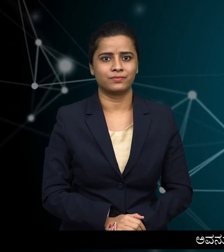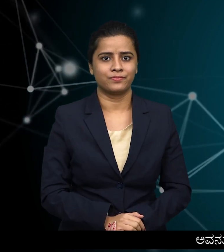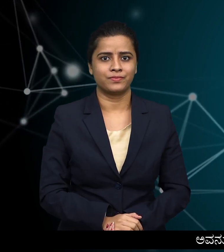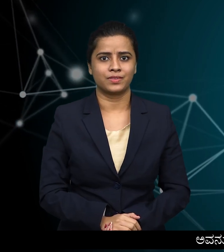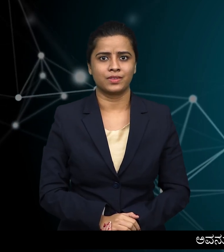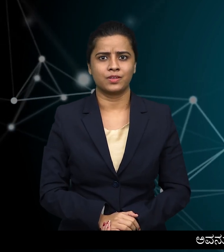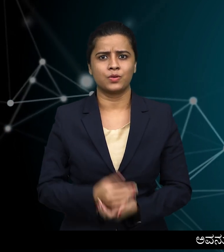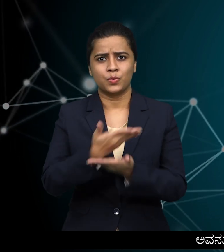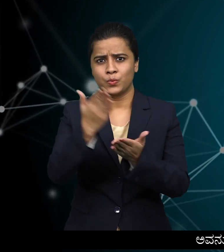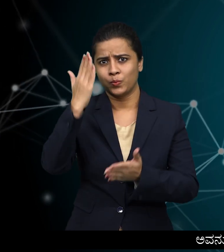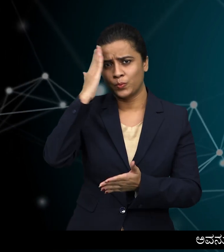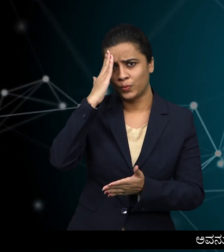ಅವನು ಯಾರು ಗೊತ್ತಾ?